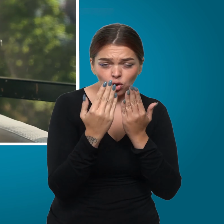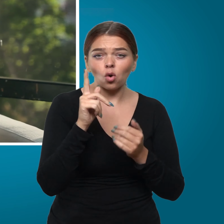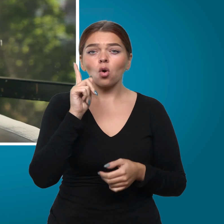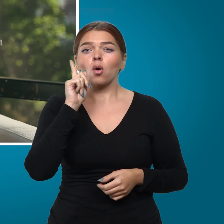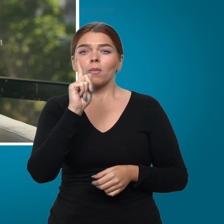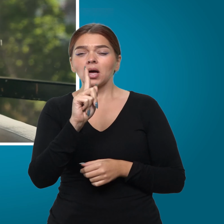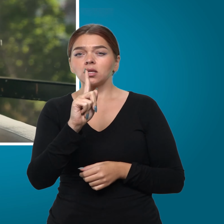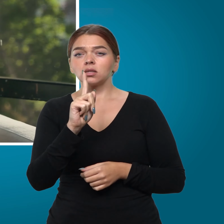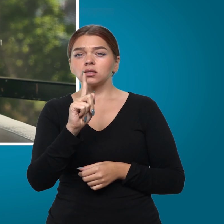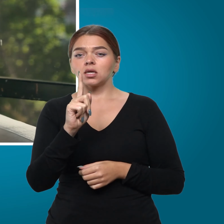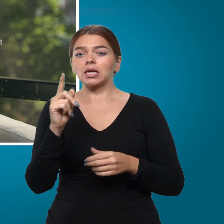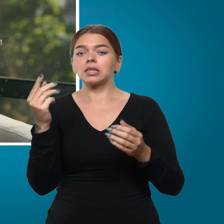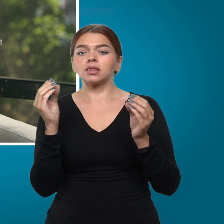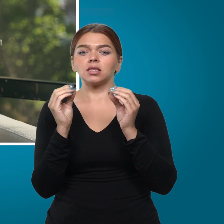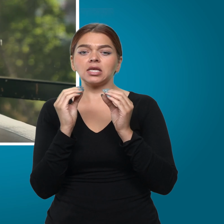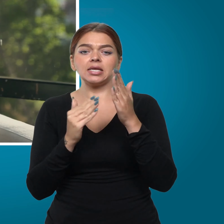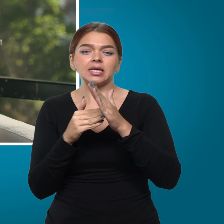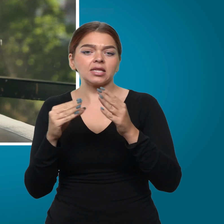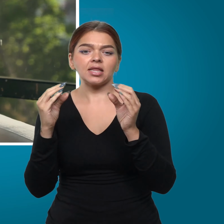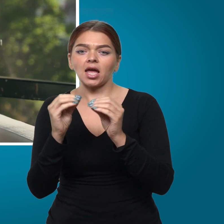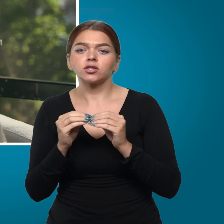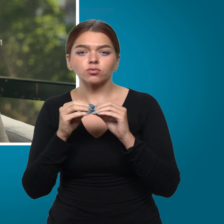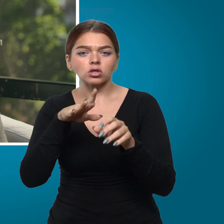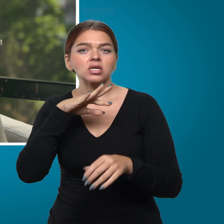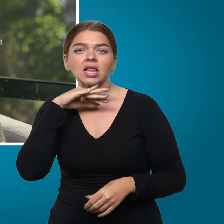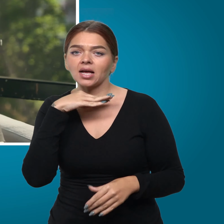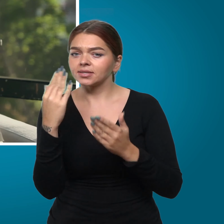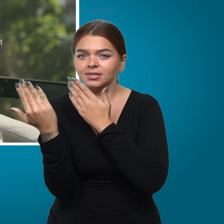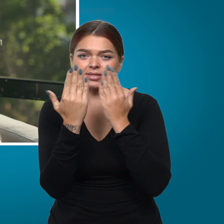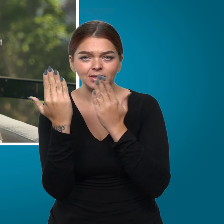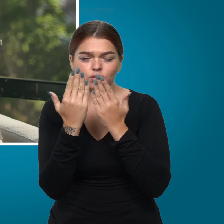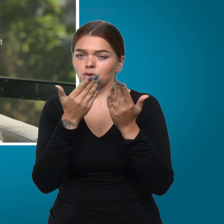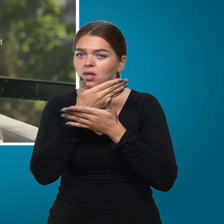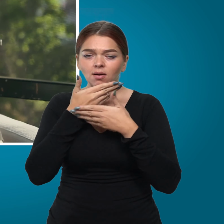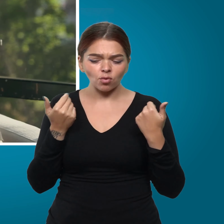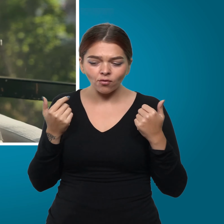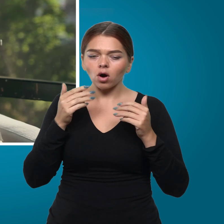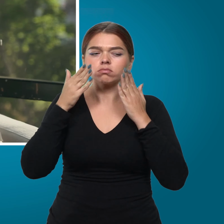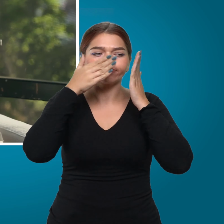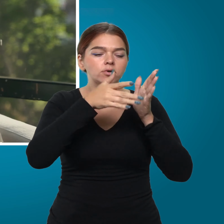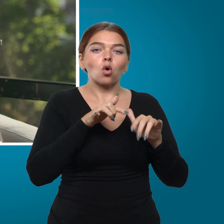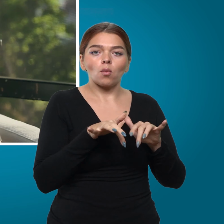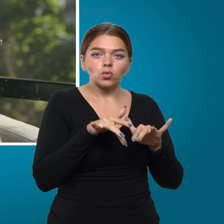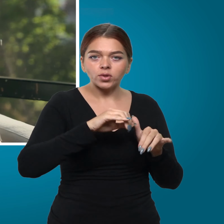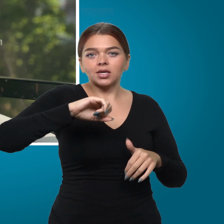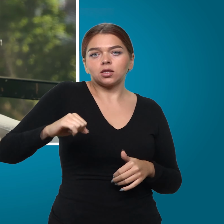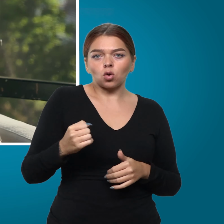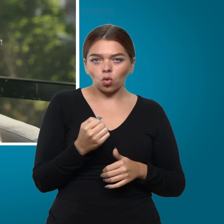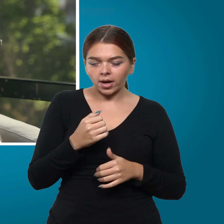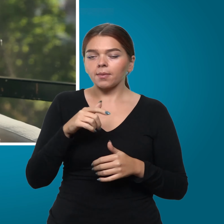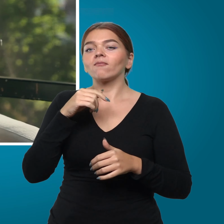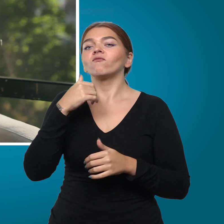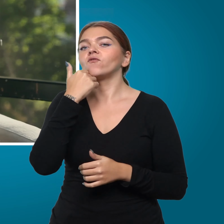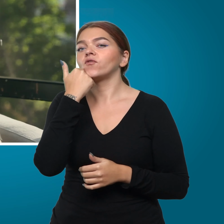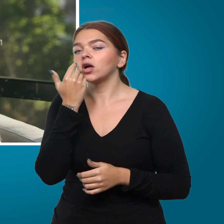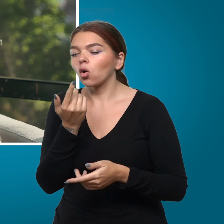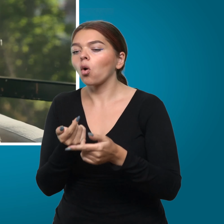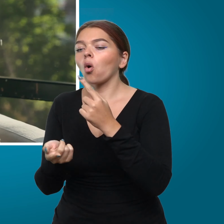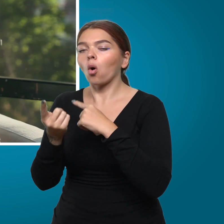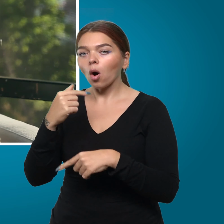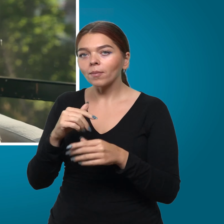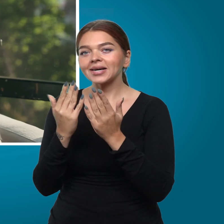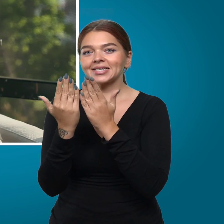bet sugrįžau ne prie tų, kurios reikėjo dėl literatūros ir lietuvių kalbos, nors jų ten irgi nevengiau, tikrai jėtų, ten yra gerų